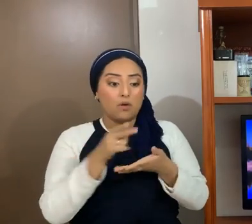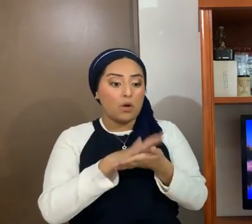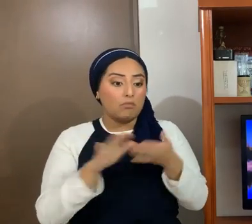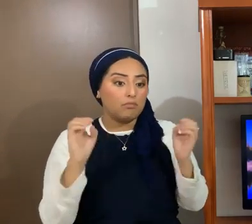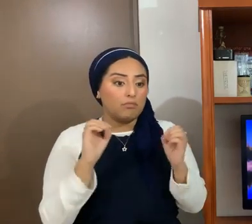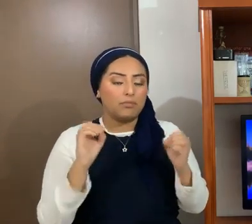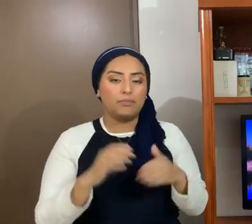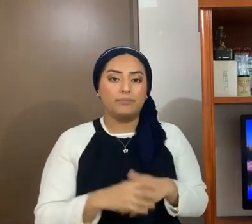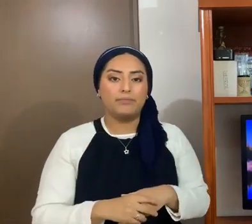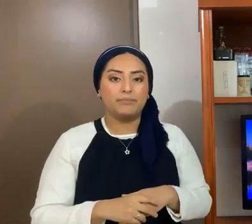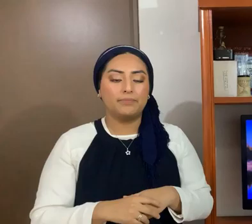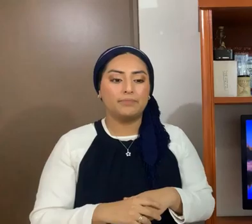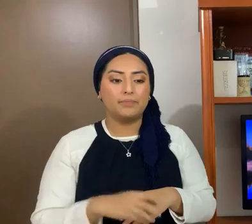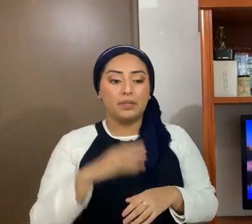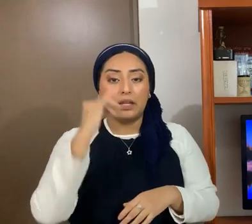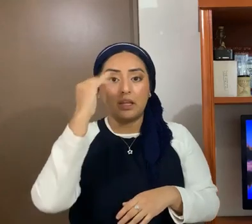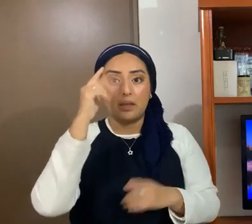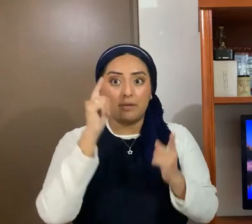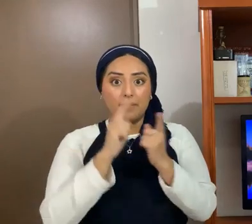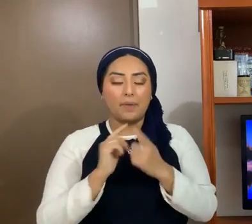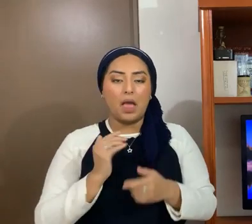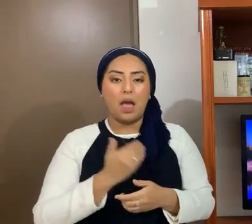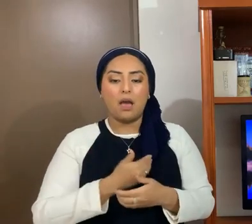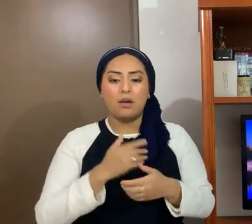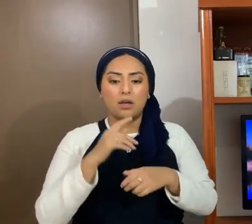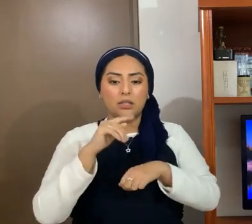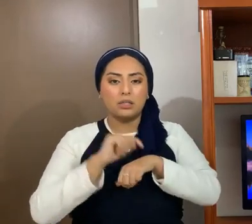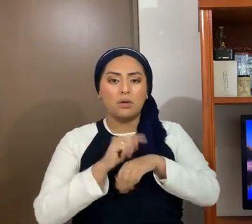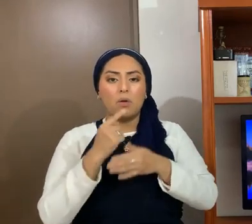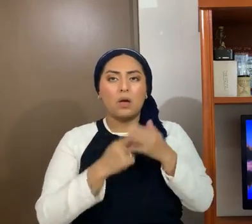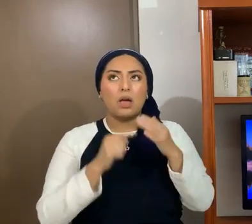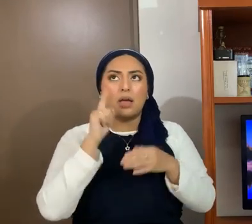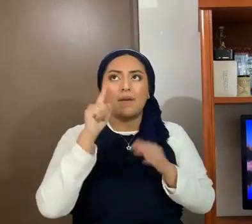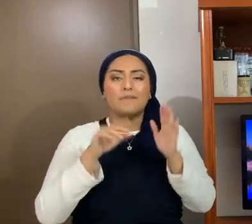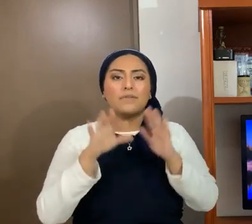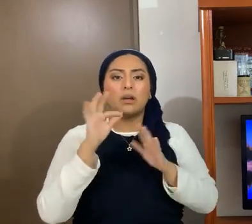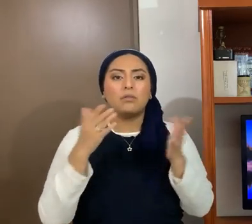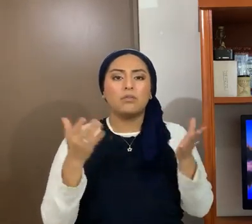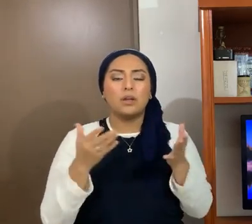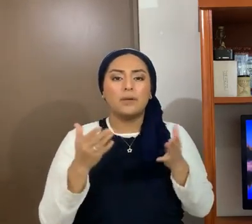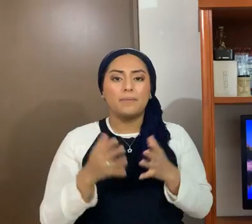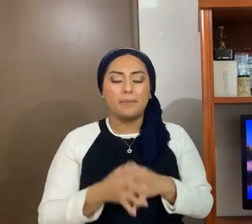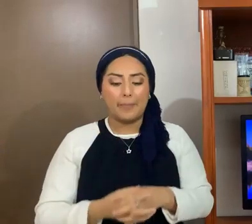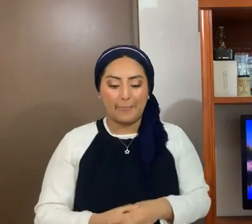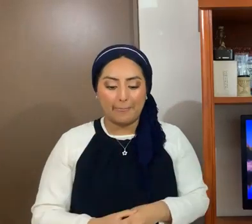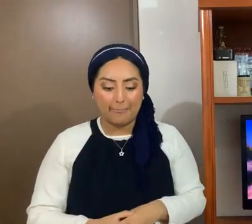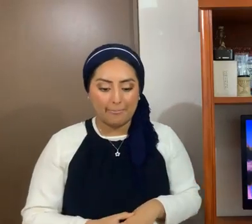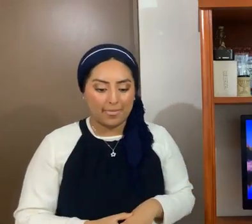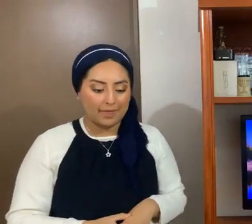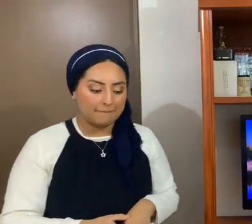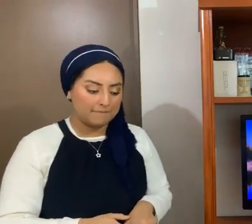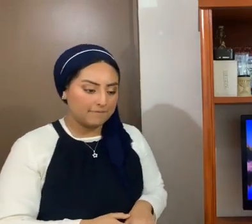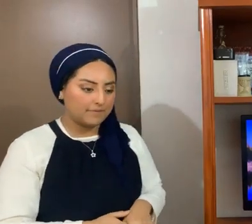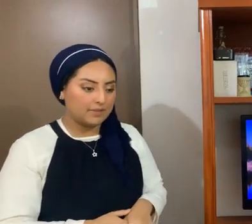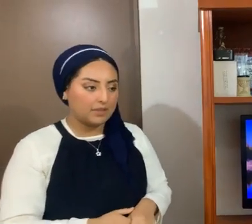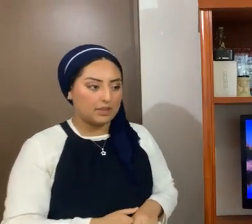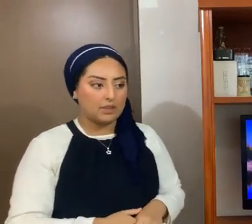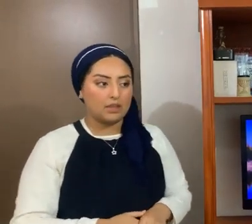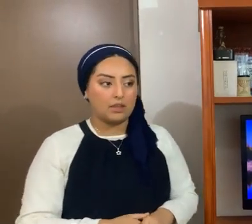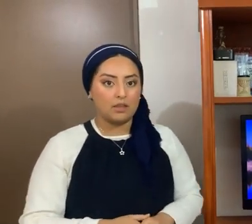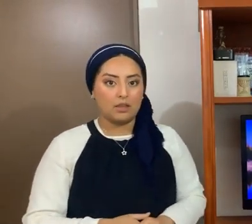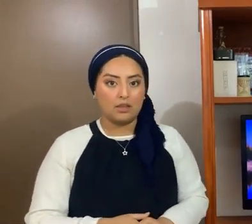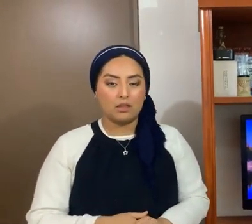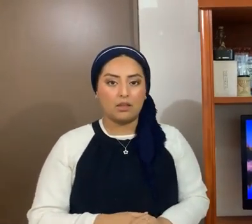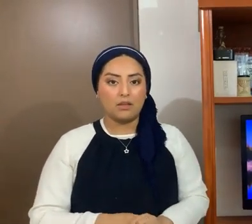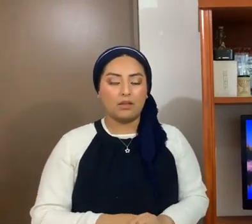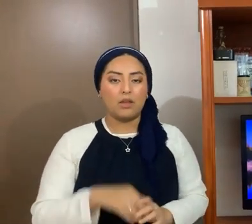santidad. Si Yahweh visitara nuestro templo, ¿qué encontraría? Ya no vamos a ir a las citas para no hacerlo aún más